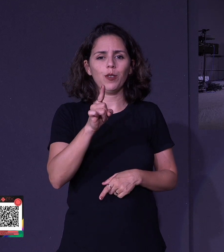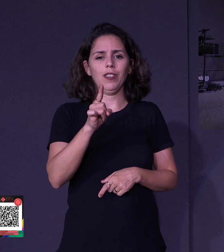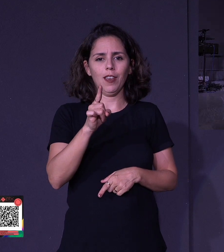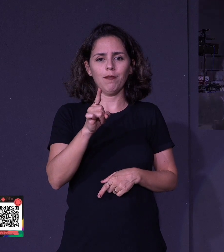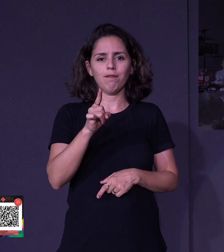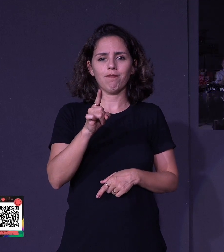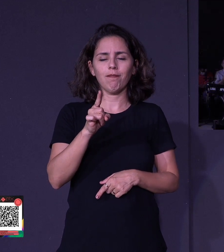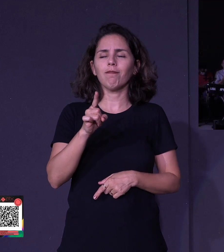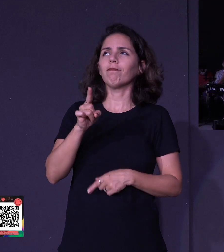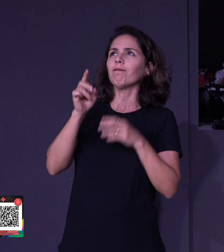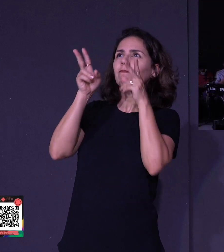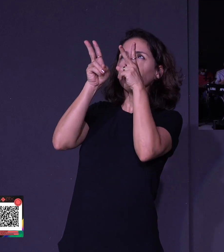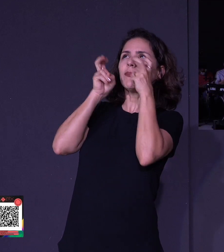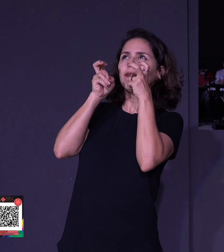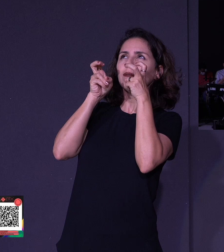e estará